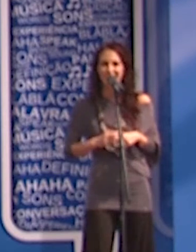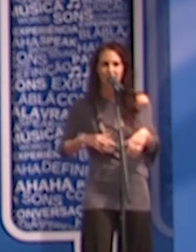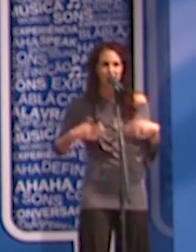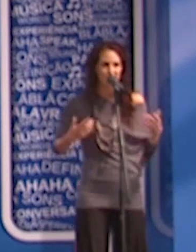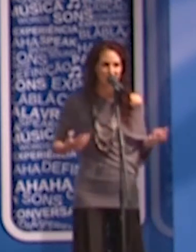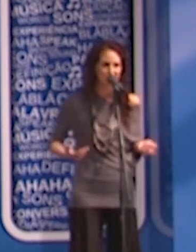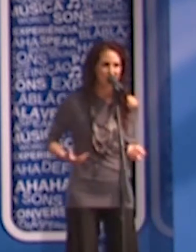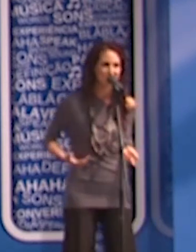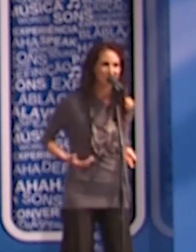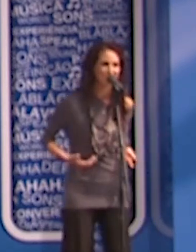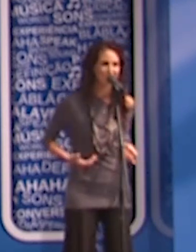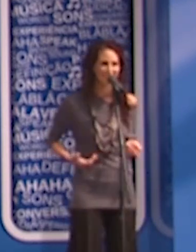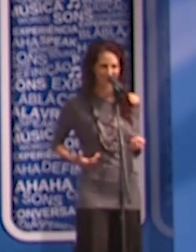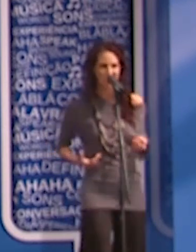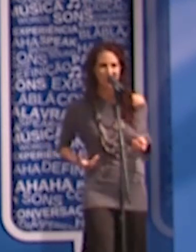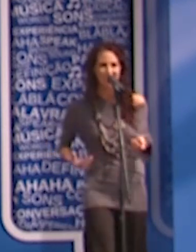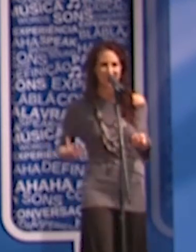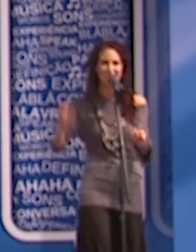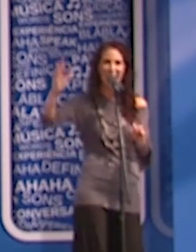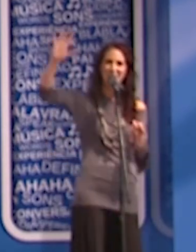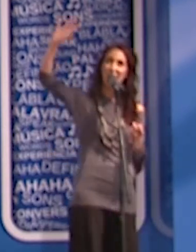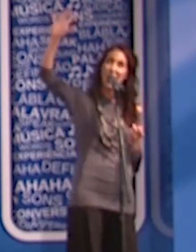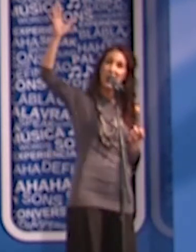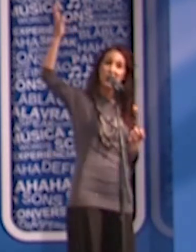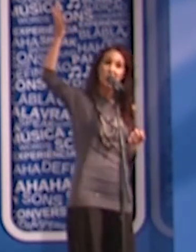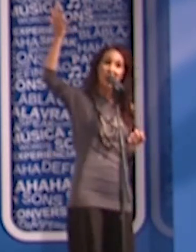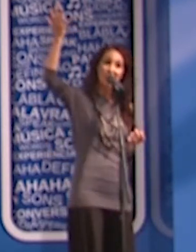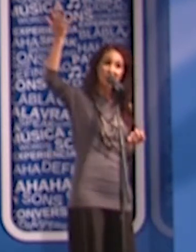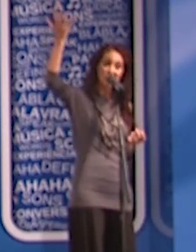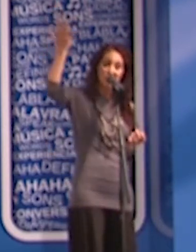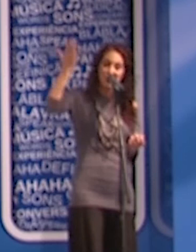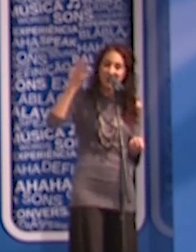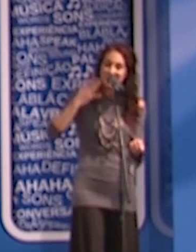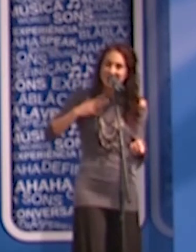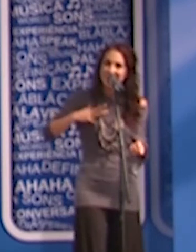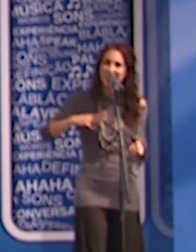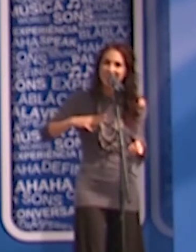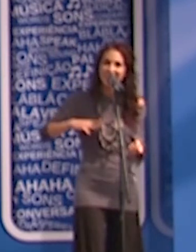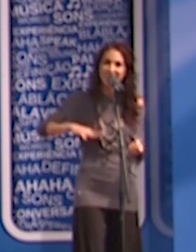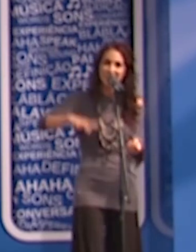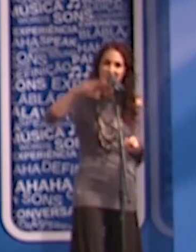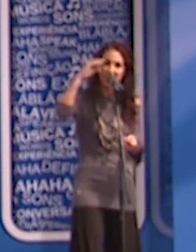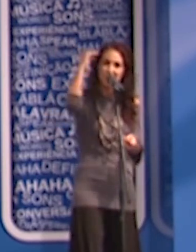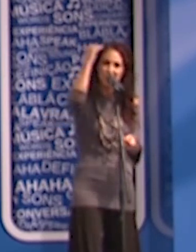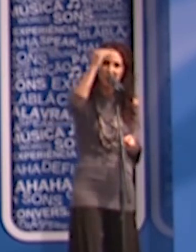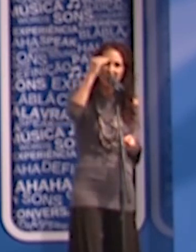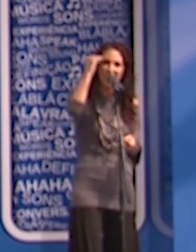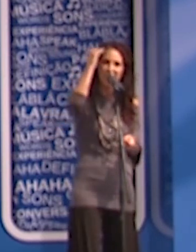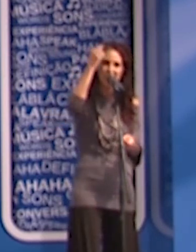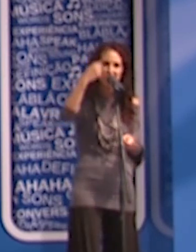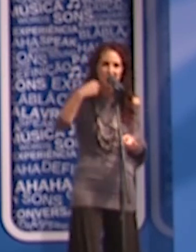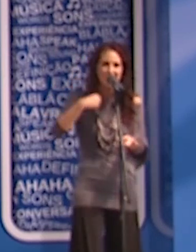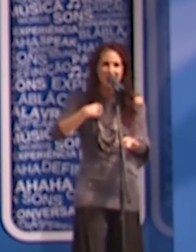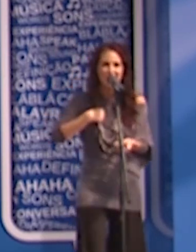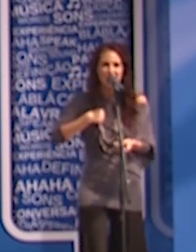até ao fim. Agora é muito mais difícil. Comigo, façam lá. Quando quiseres